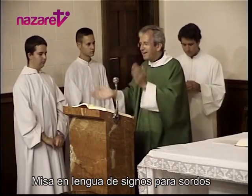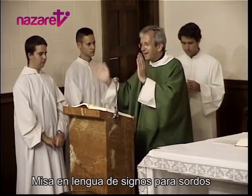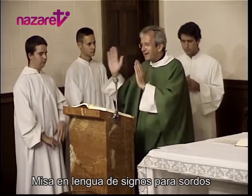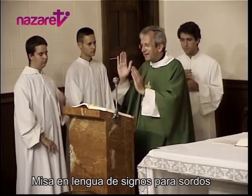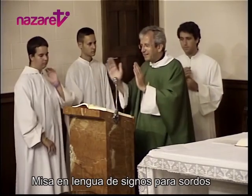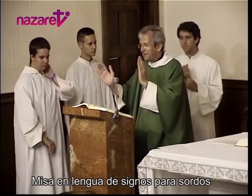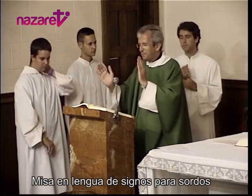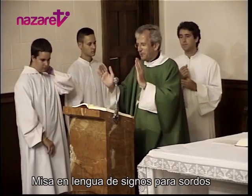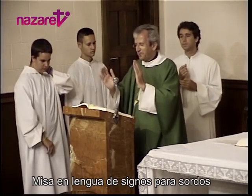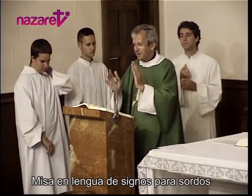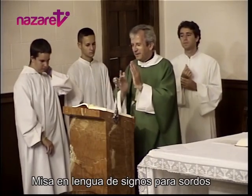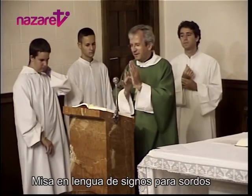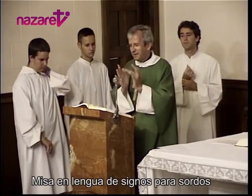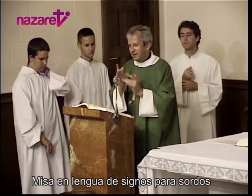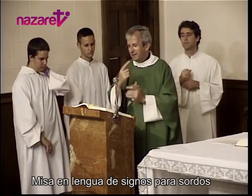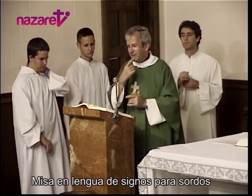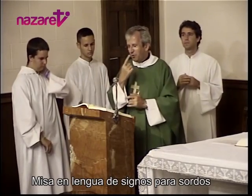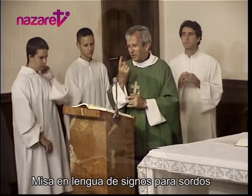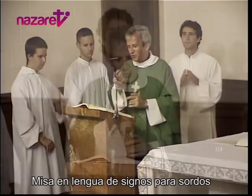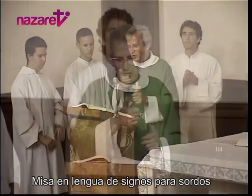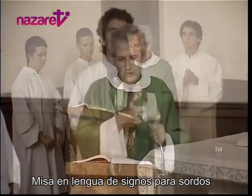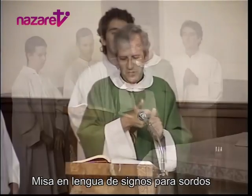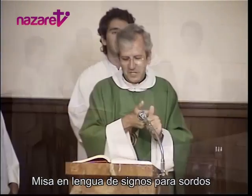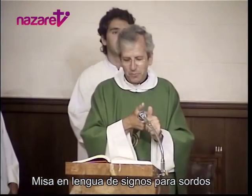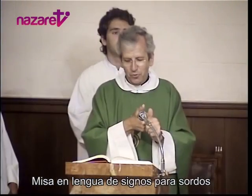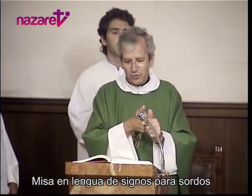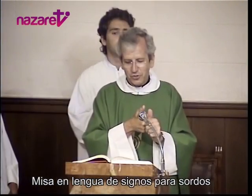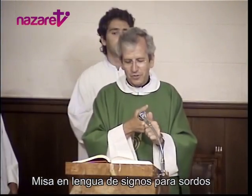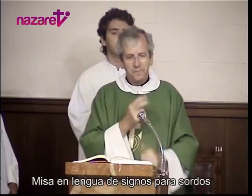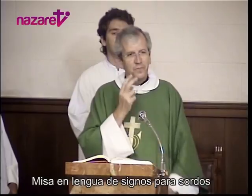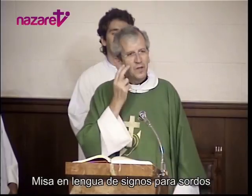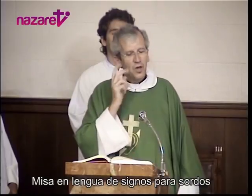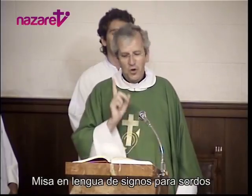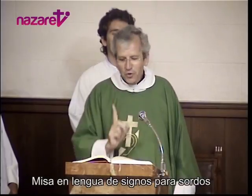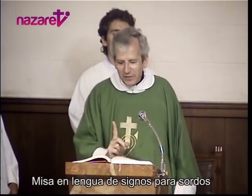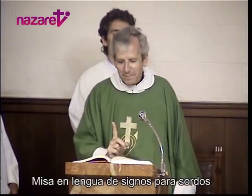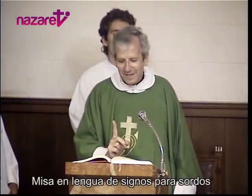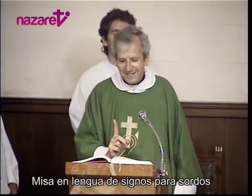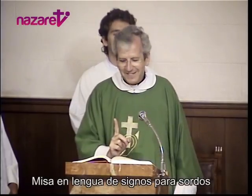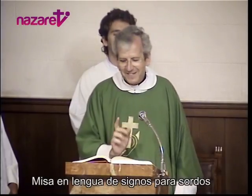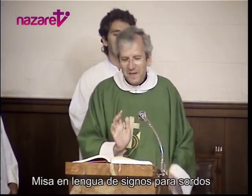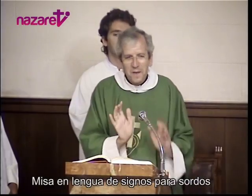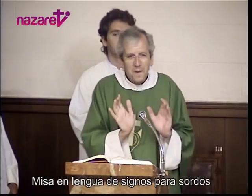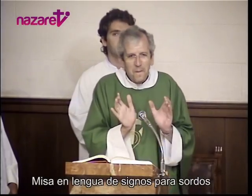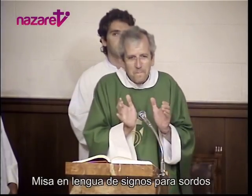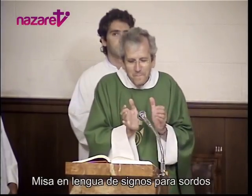En aquel tiempo dijo Jesús a sus discípulos: no temas,